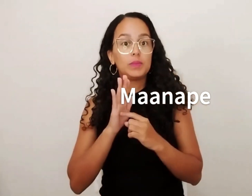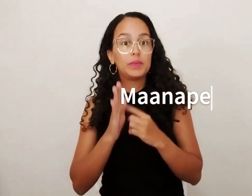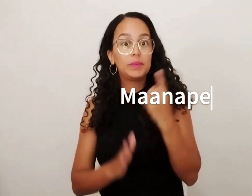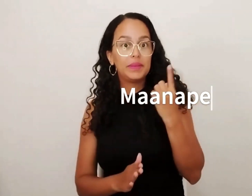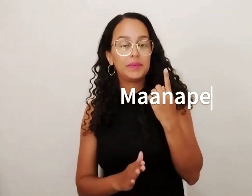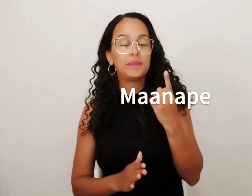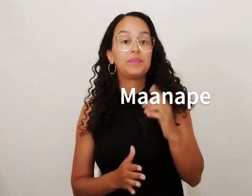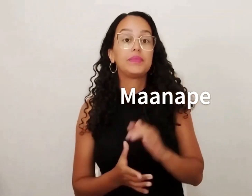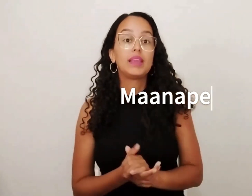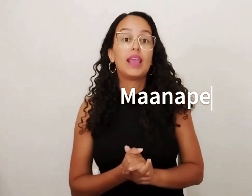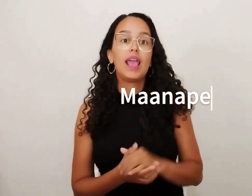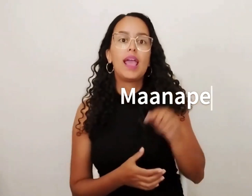algumas vezes.